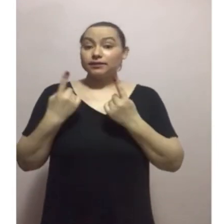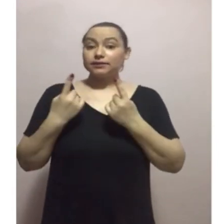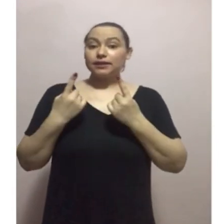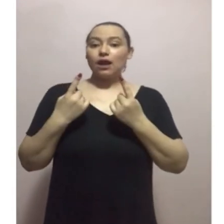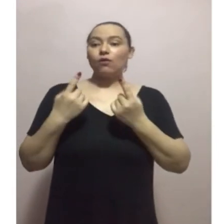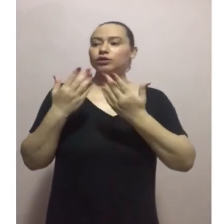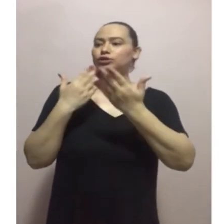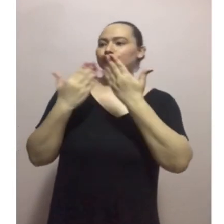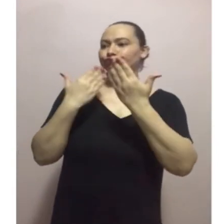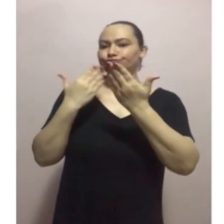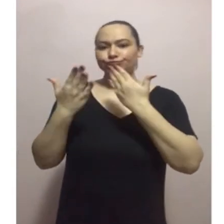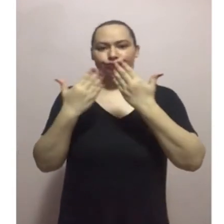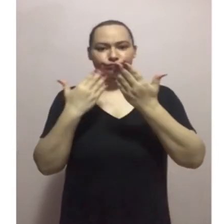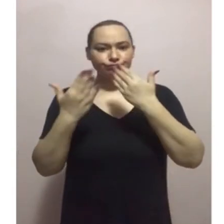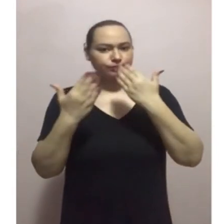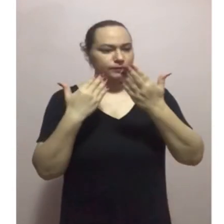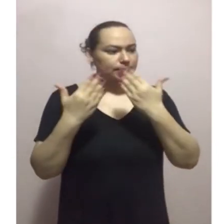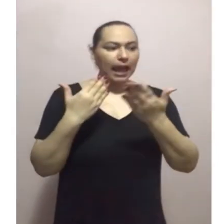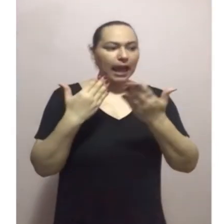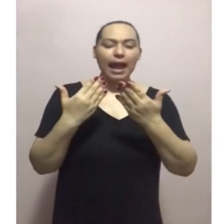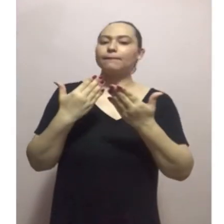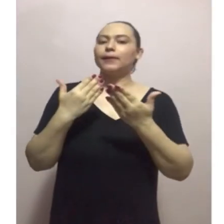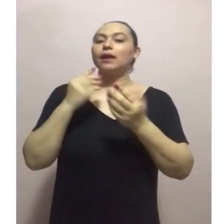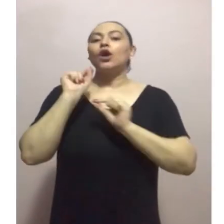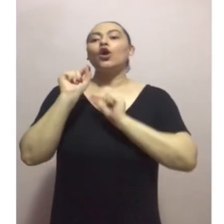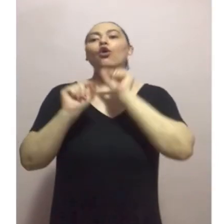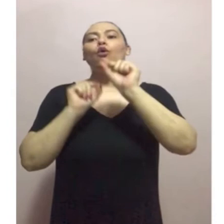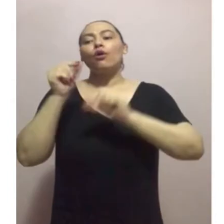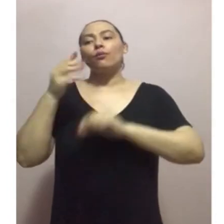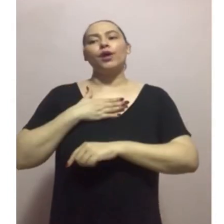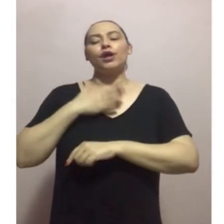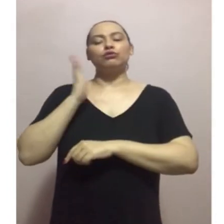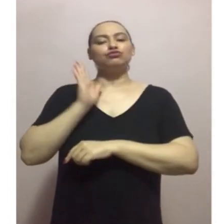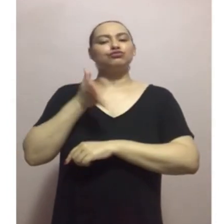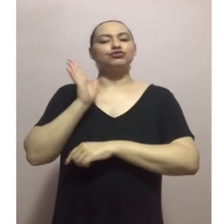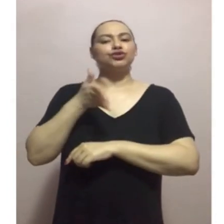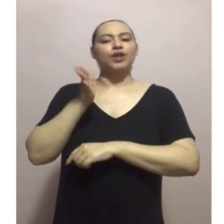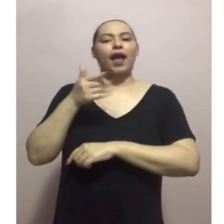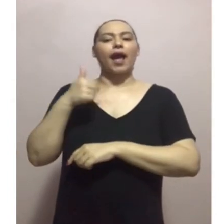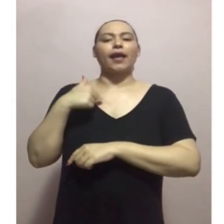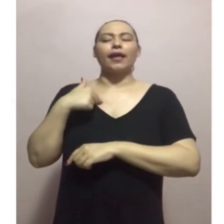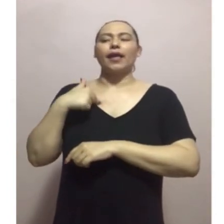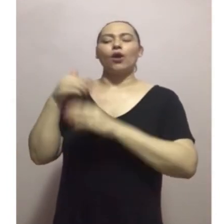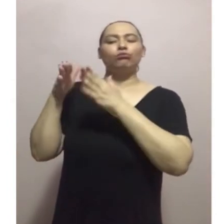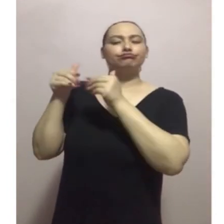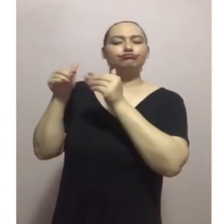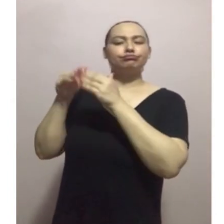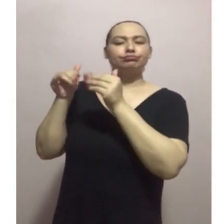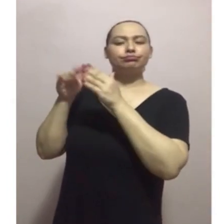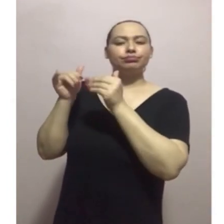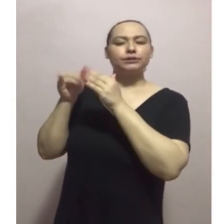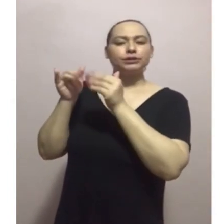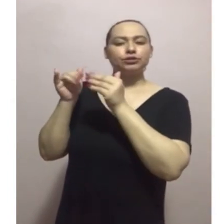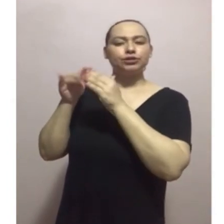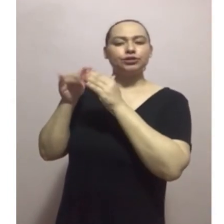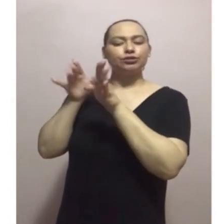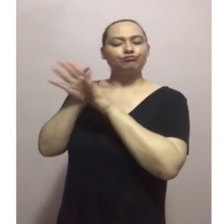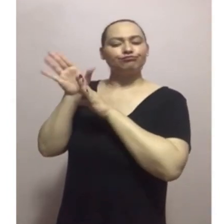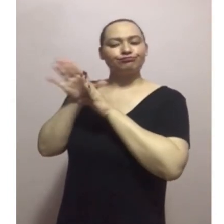Então, a gente começou a conversar internamente já sobre isso, eu já consultando os